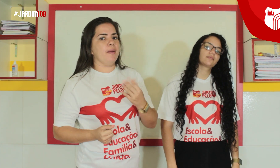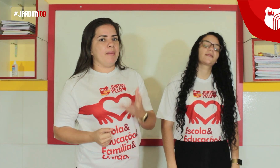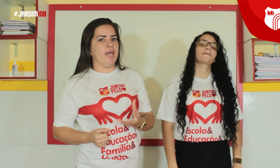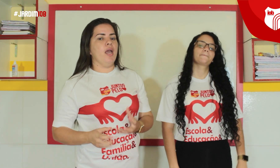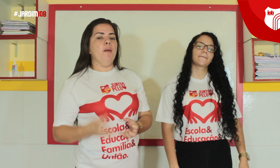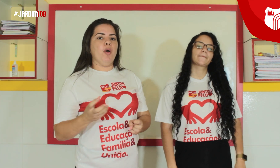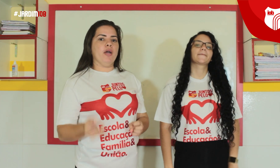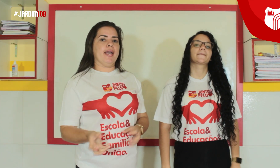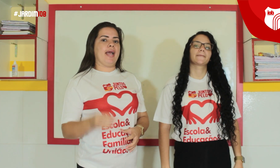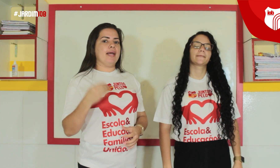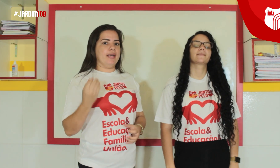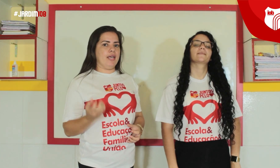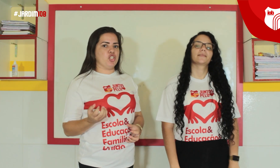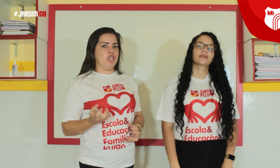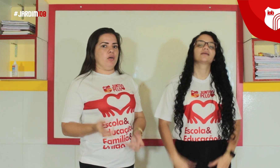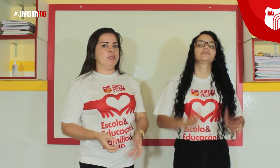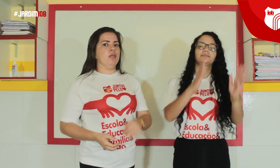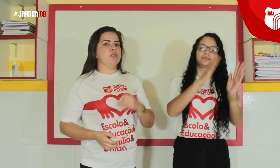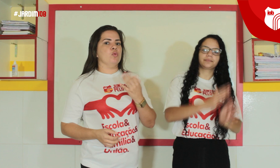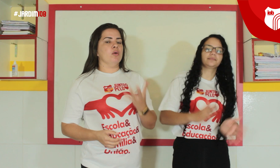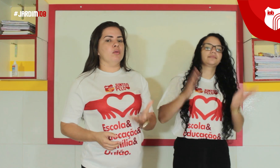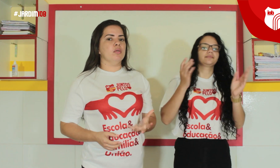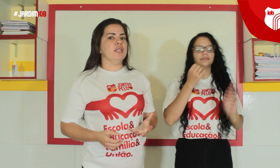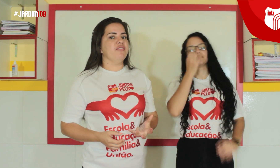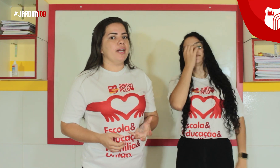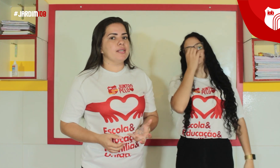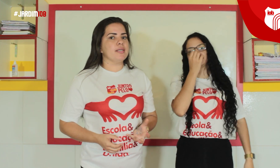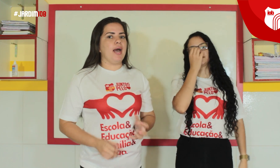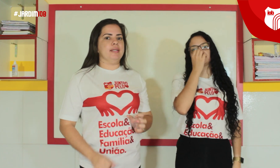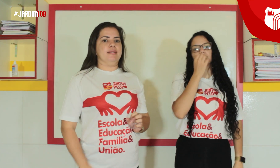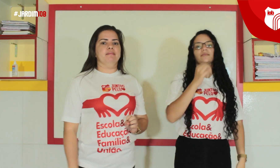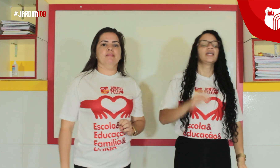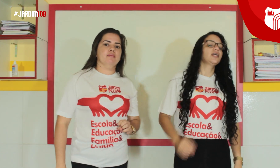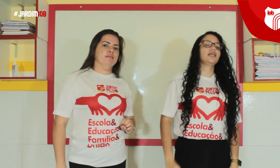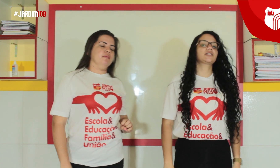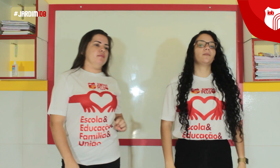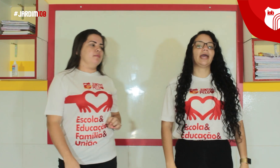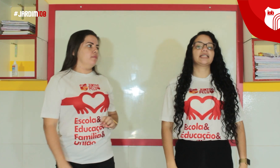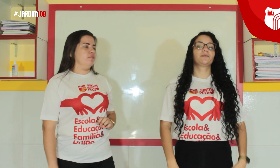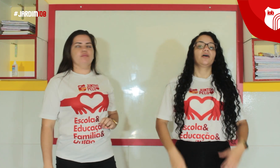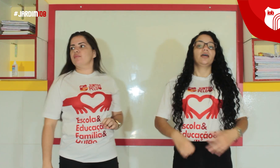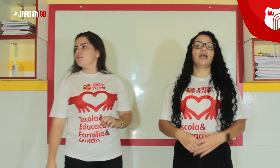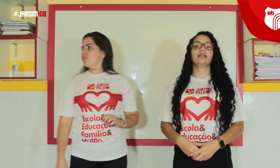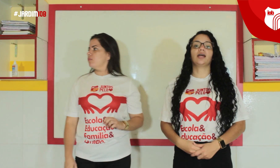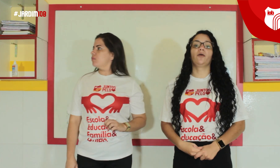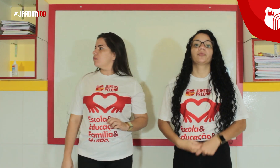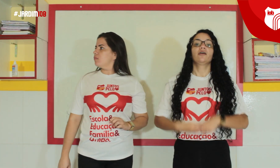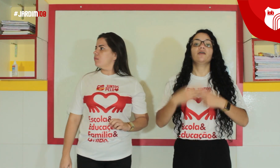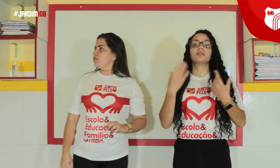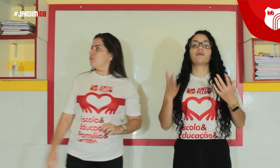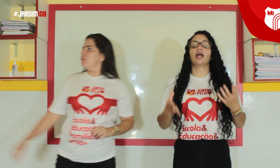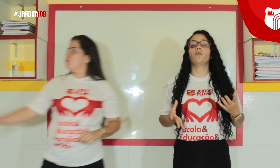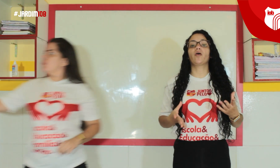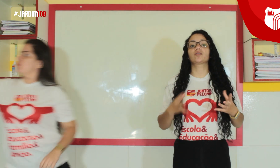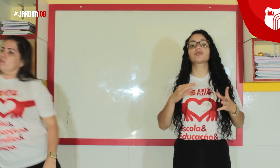também. Porque cada região tem sua cultura diferenciada. Isso mesmo. Então, vamos falar um pouco sobre